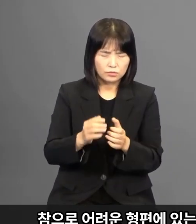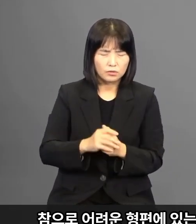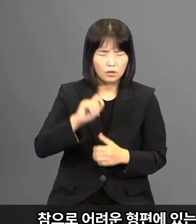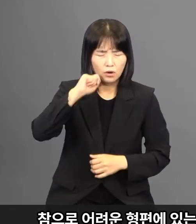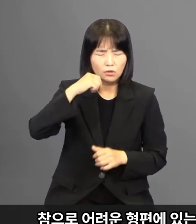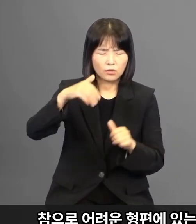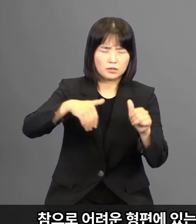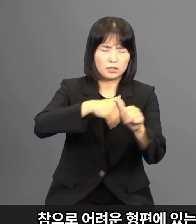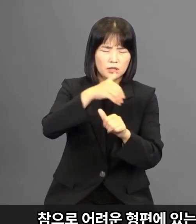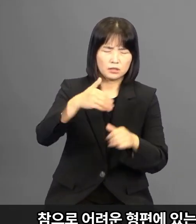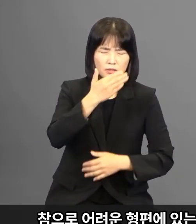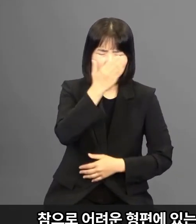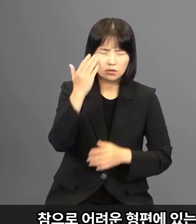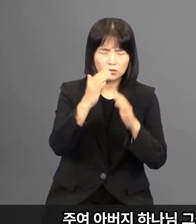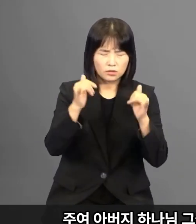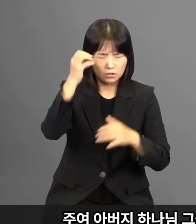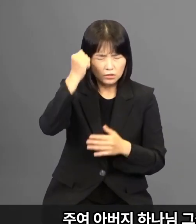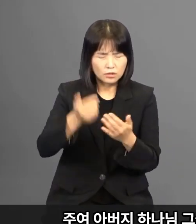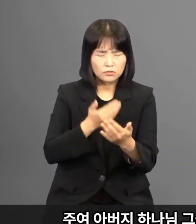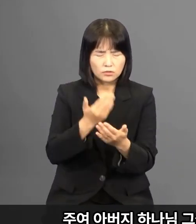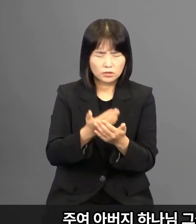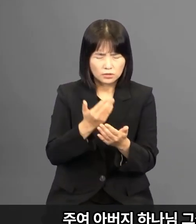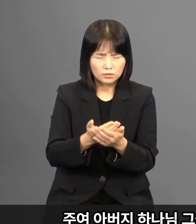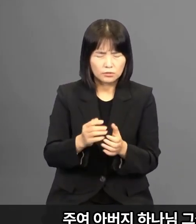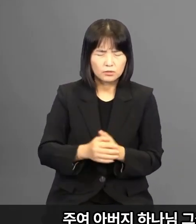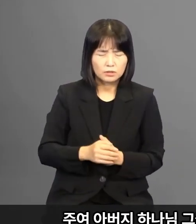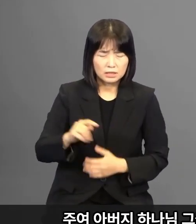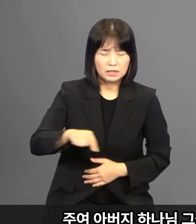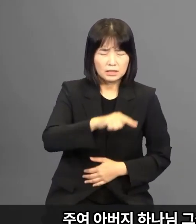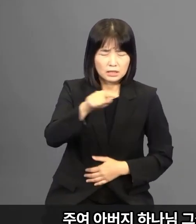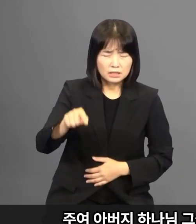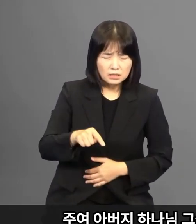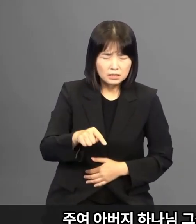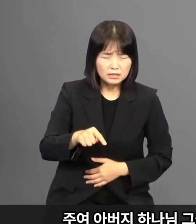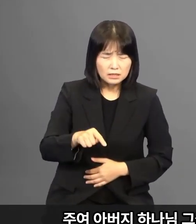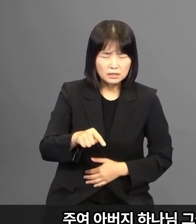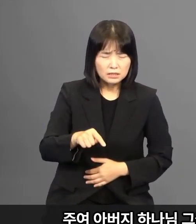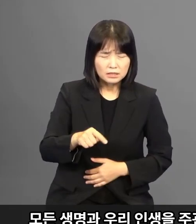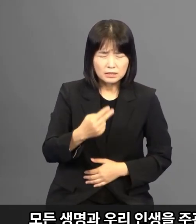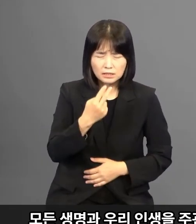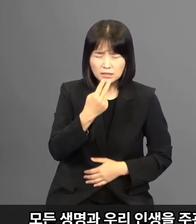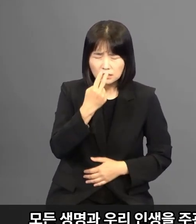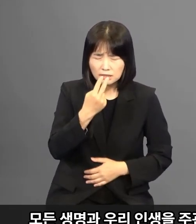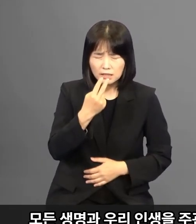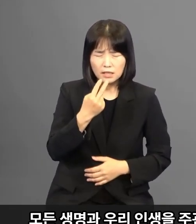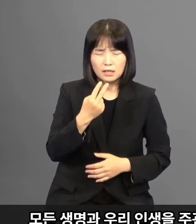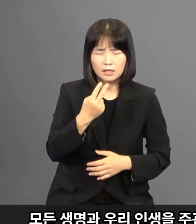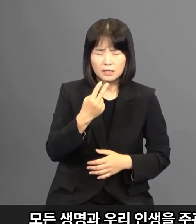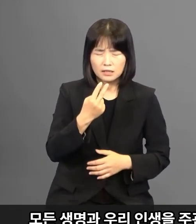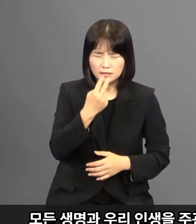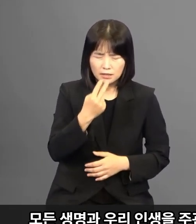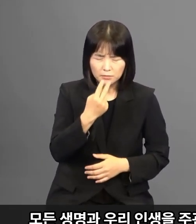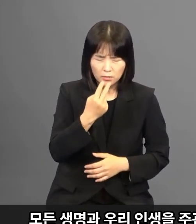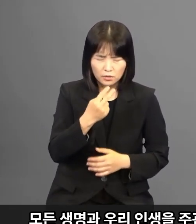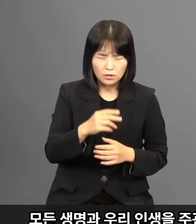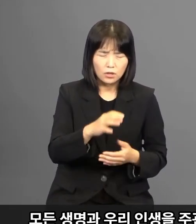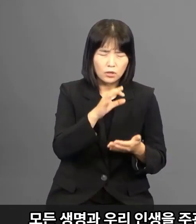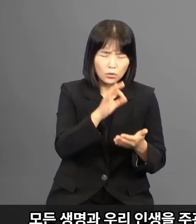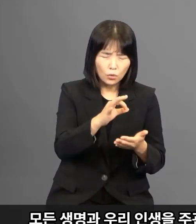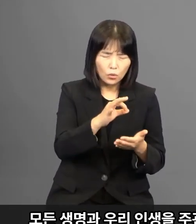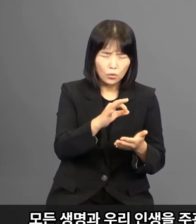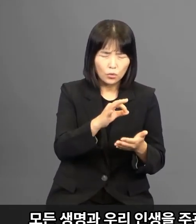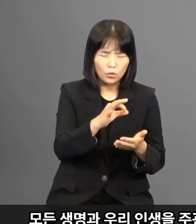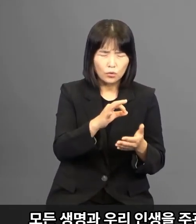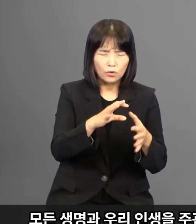우리 청년들의 세대를 기억하여 주시고 주여 아버지 하나님, 그들의 살 길이 돈에 있는 것이 아니라 모든 생명과 우리 인생을 주관하시는